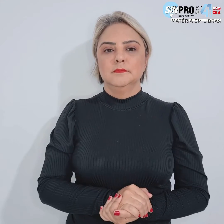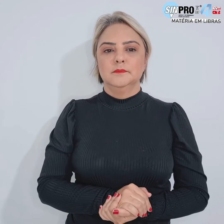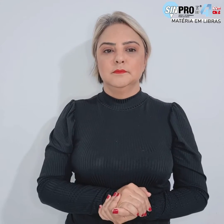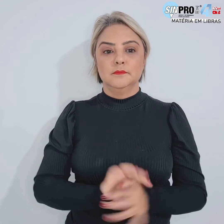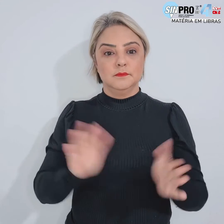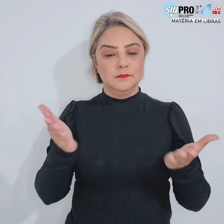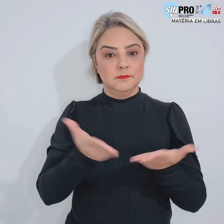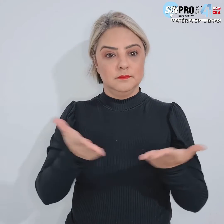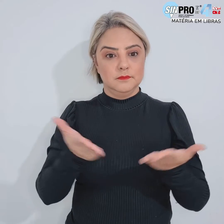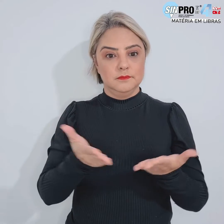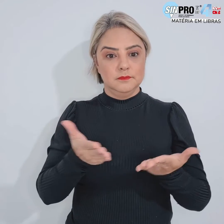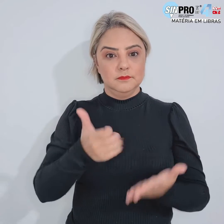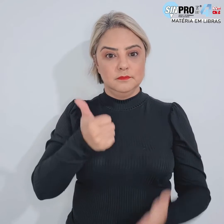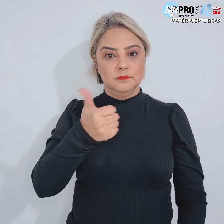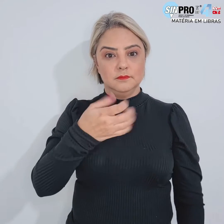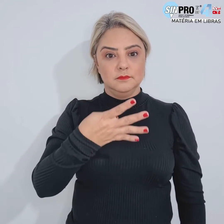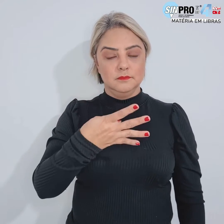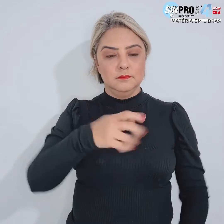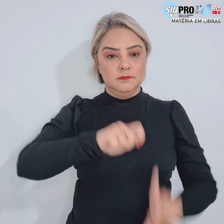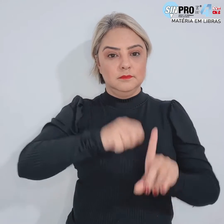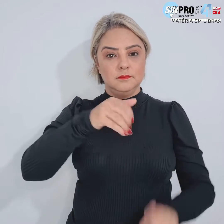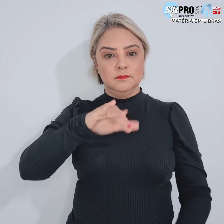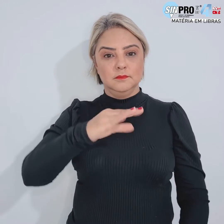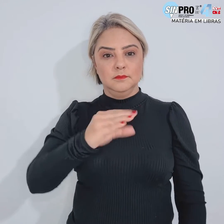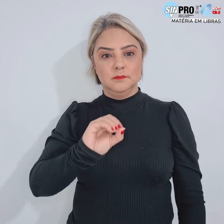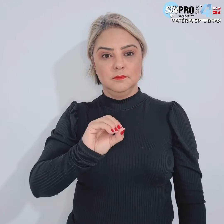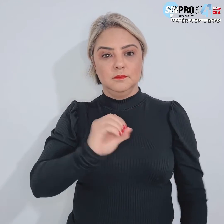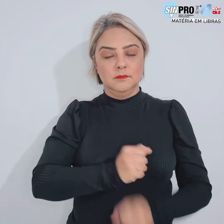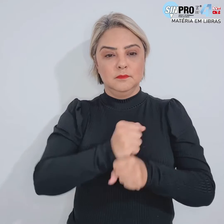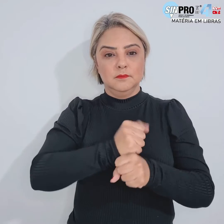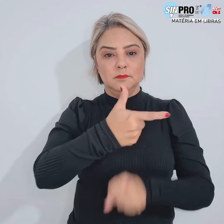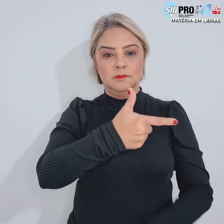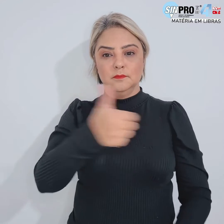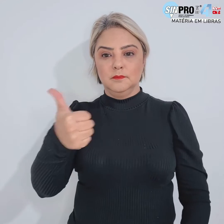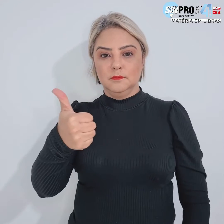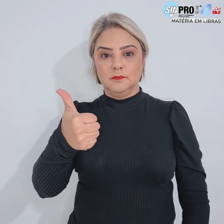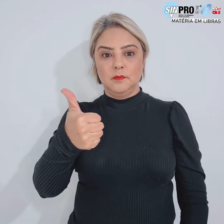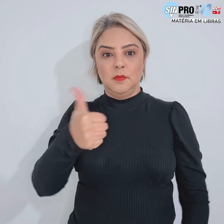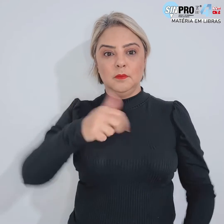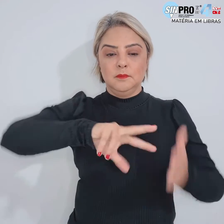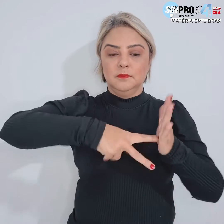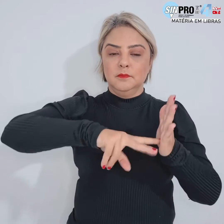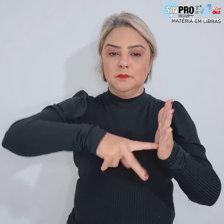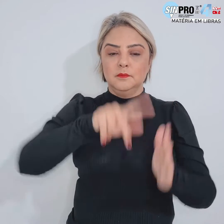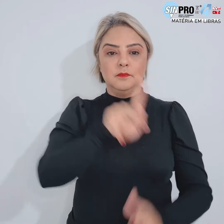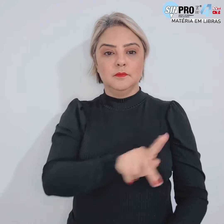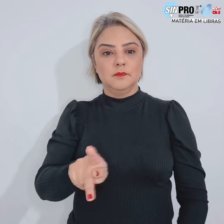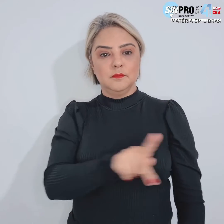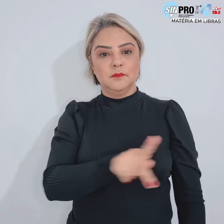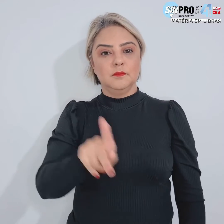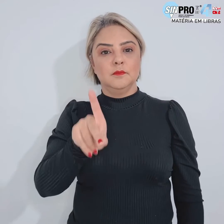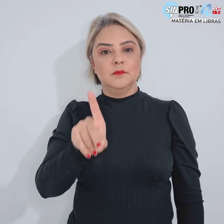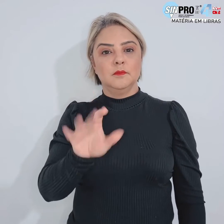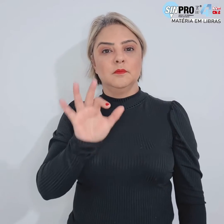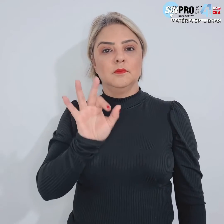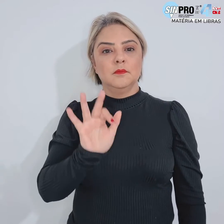Hoje, 14 de março de 2021, quando o Sindicato dos Professores no Distrito Federal